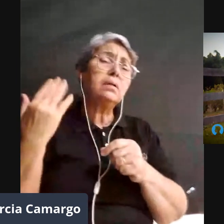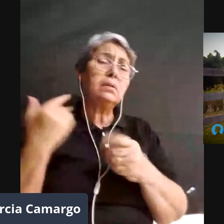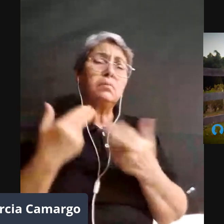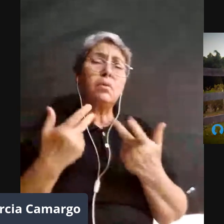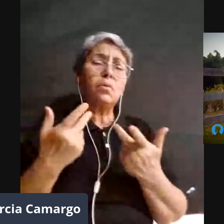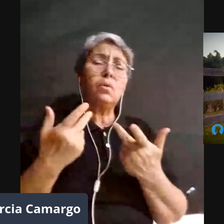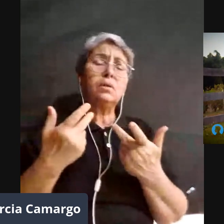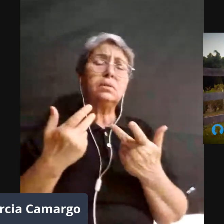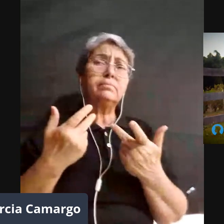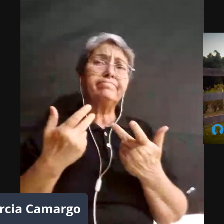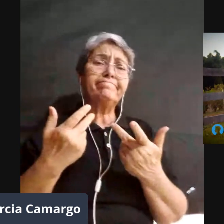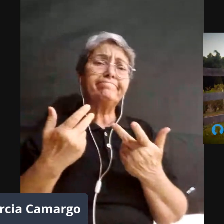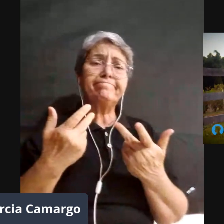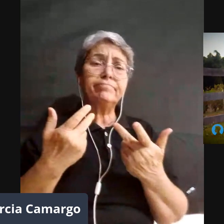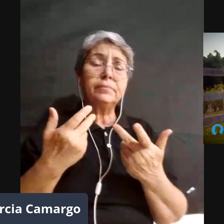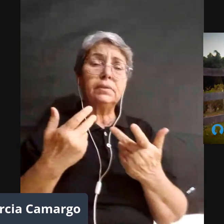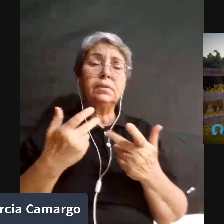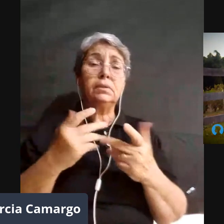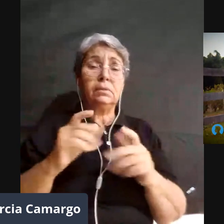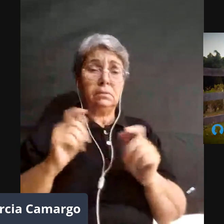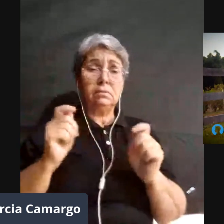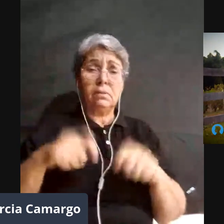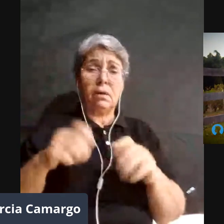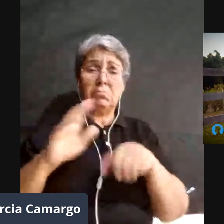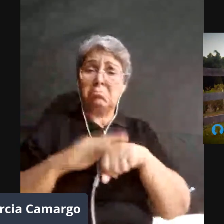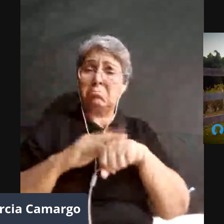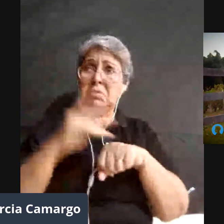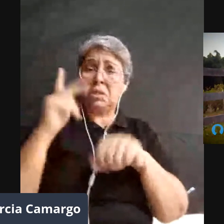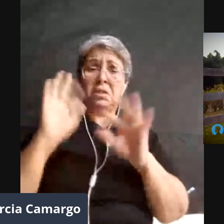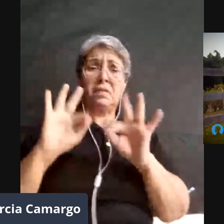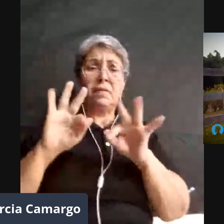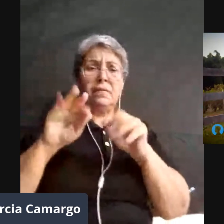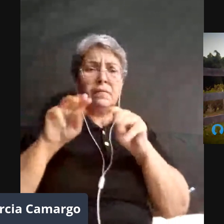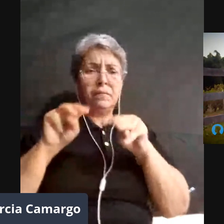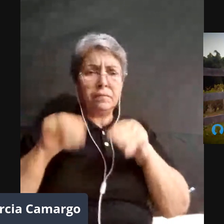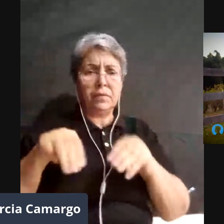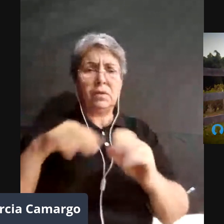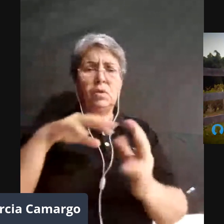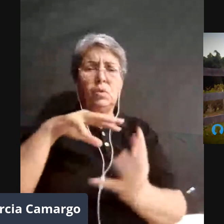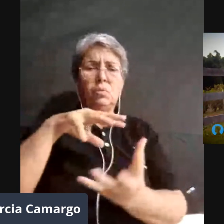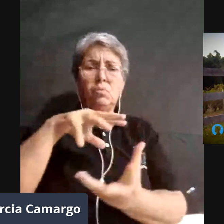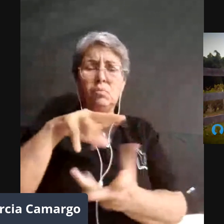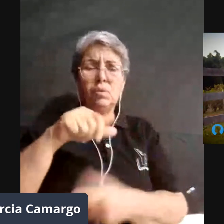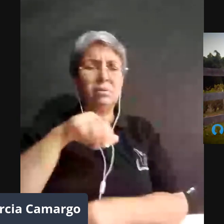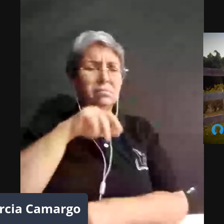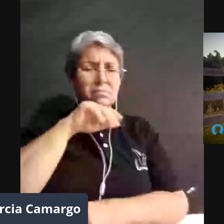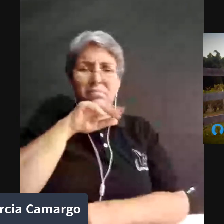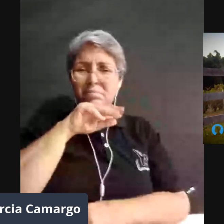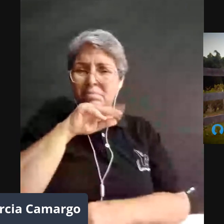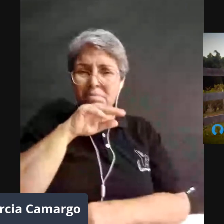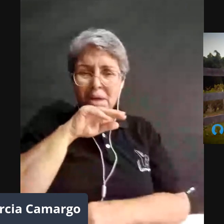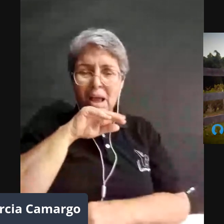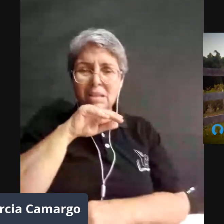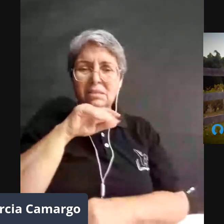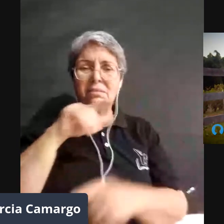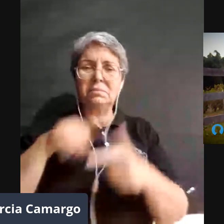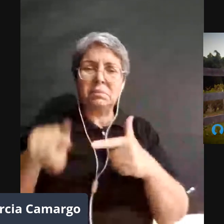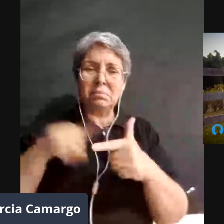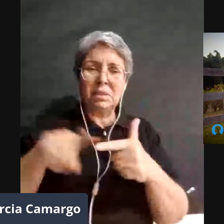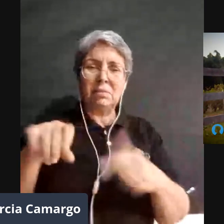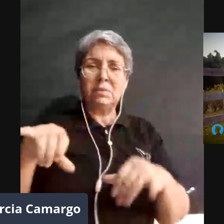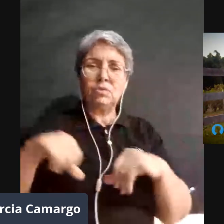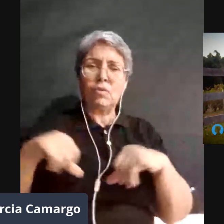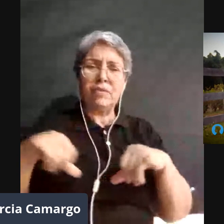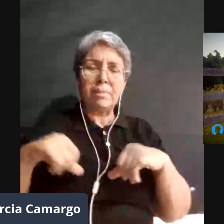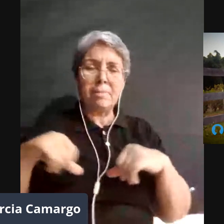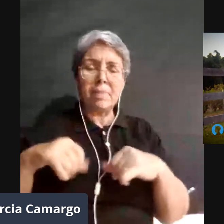jeito, e ter dado um fim a toda essa miséria deste mundo, e Ele não o fez, então nós fazemos